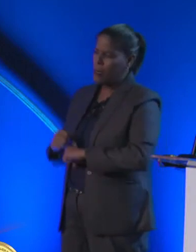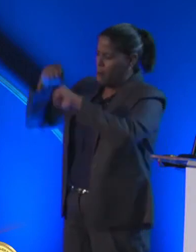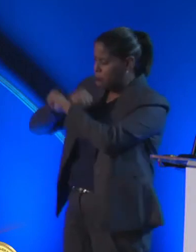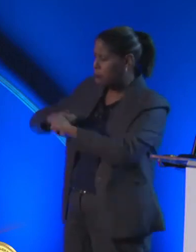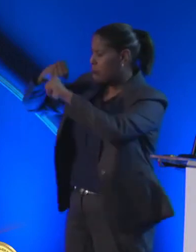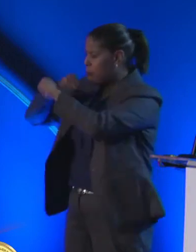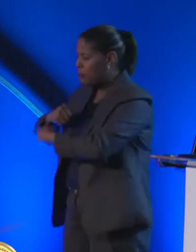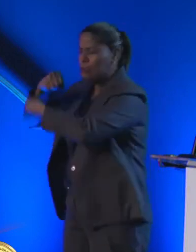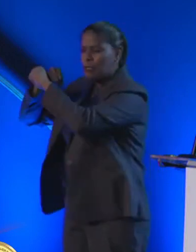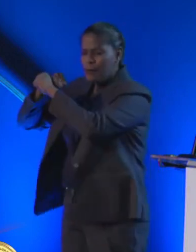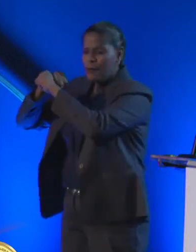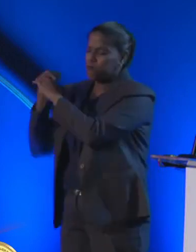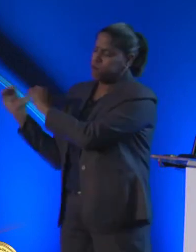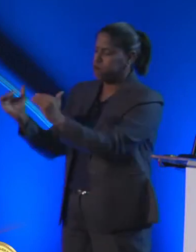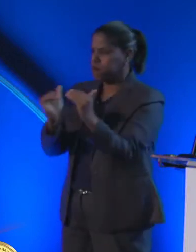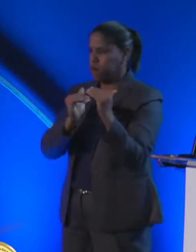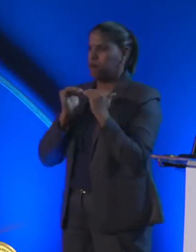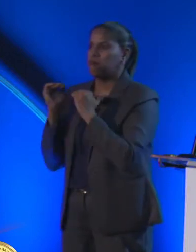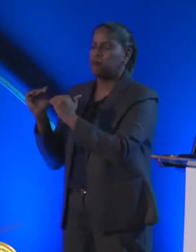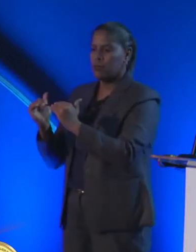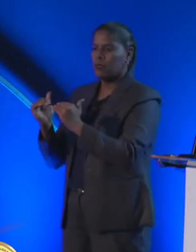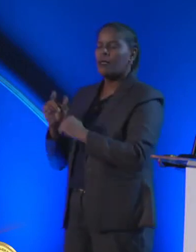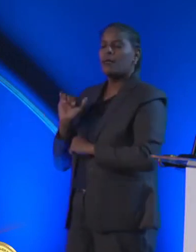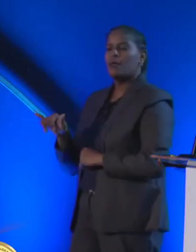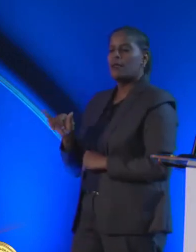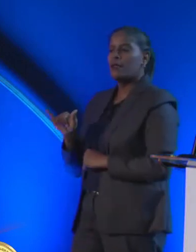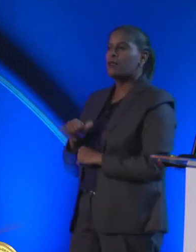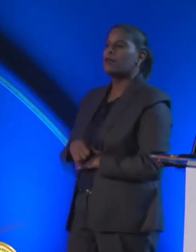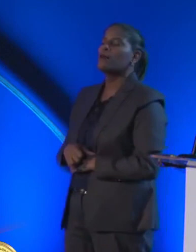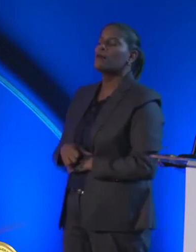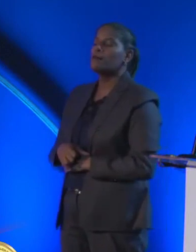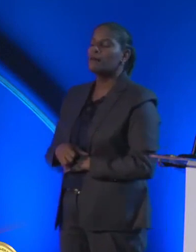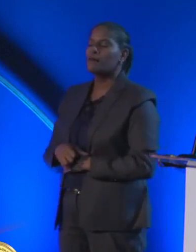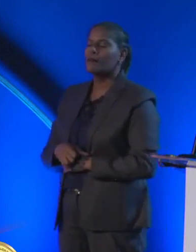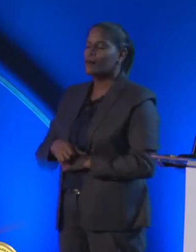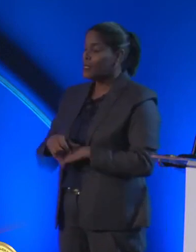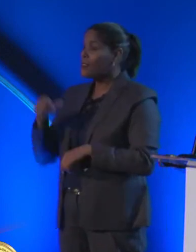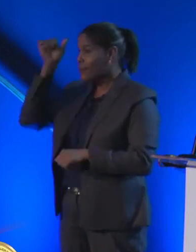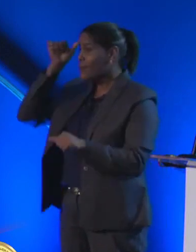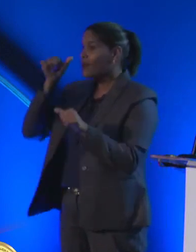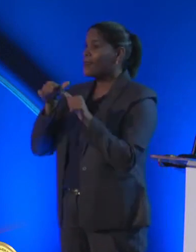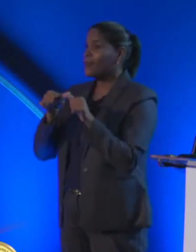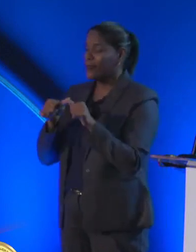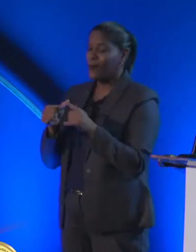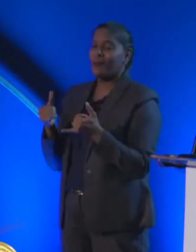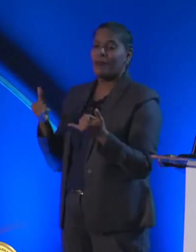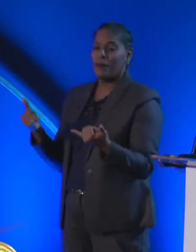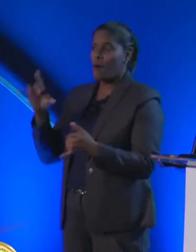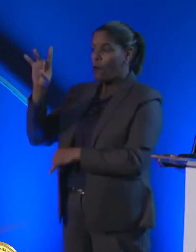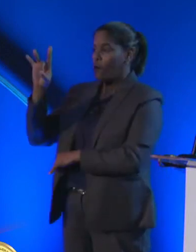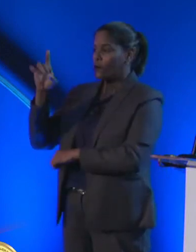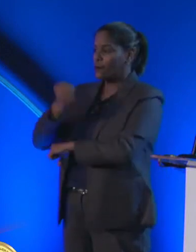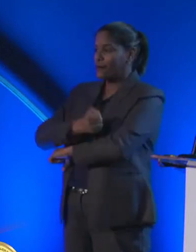batalla por la justicia propicio es entonces recordar en este 8 de